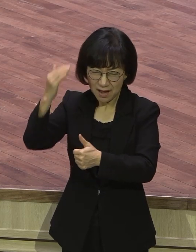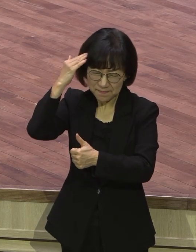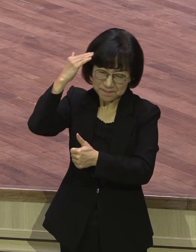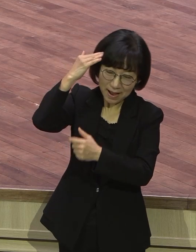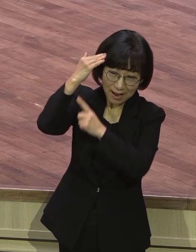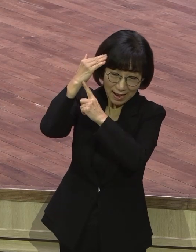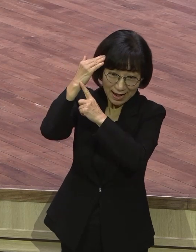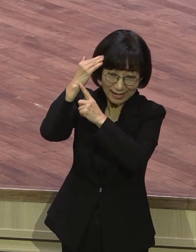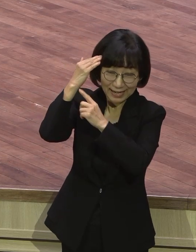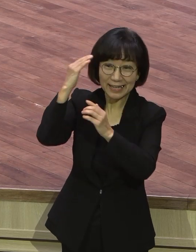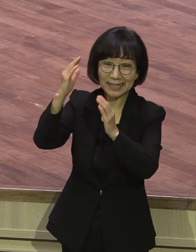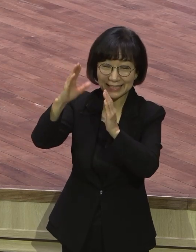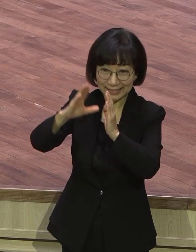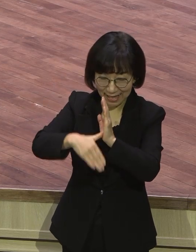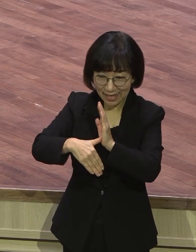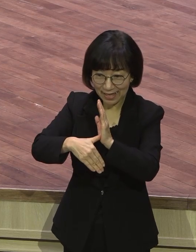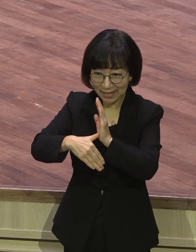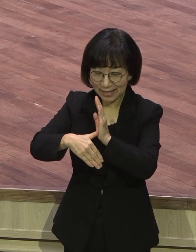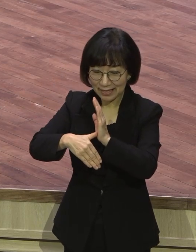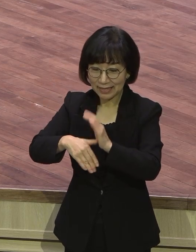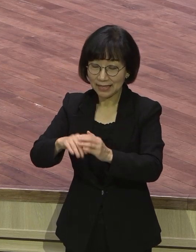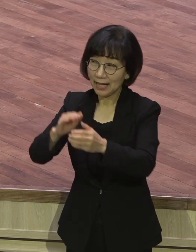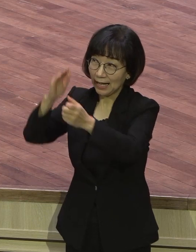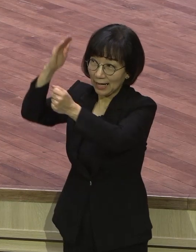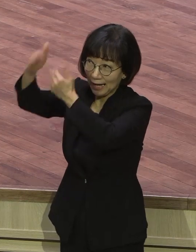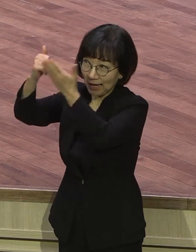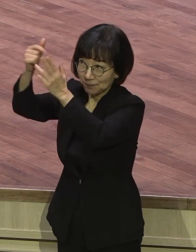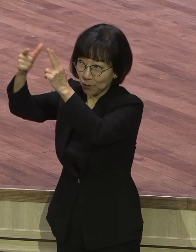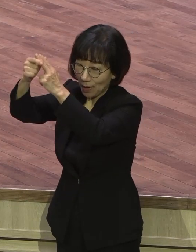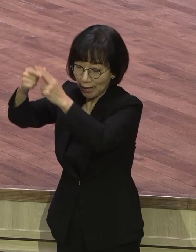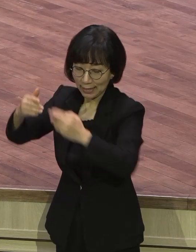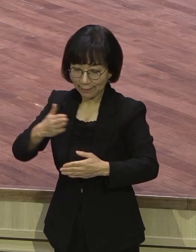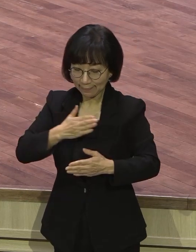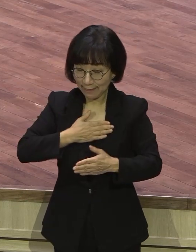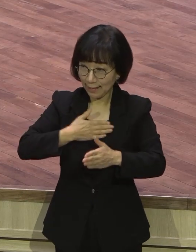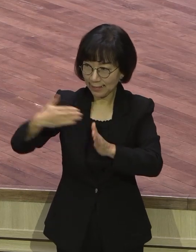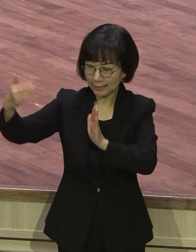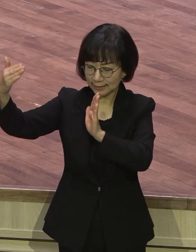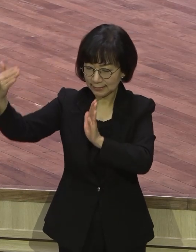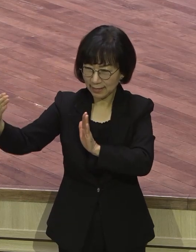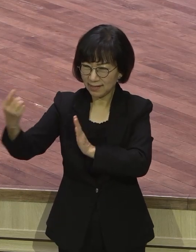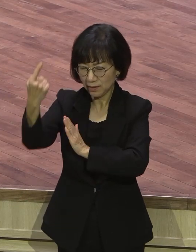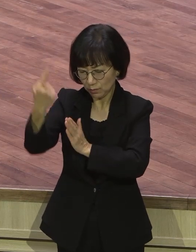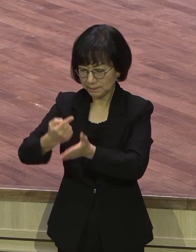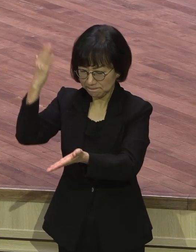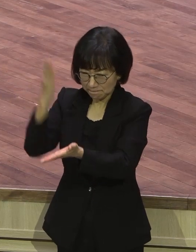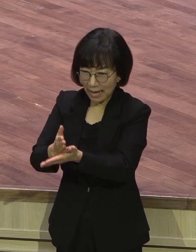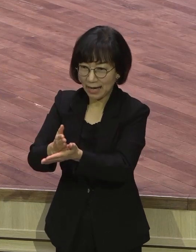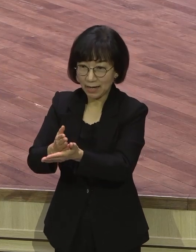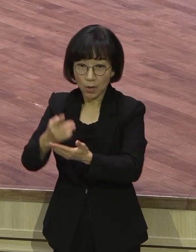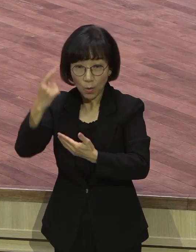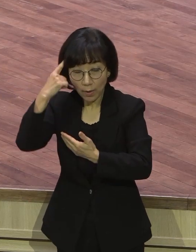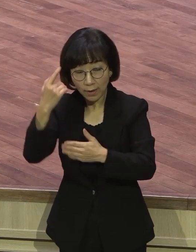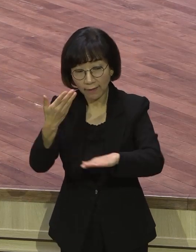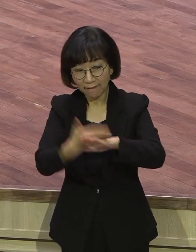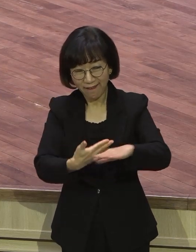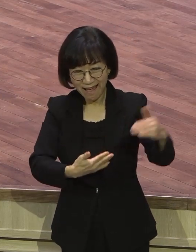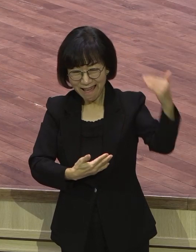주님 사이에 오지 않게 하라 그러면 압박이 커질수록 당신은 그분 품에 더